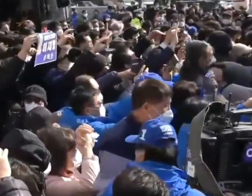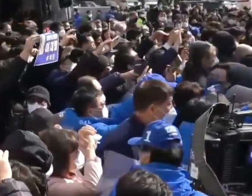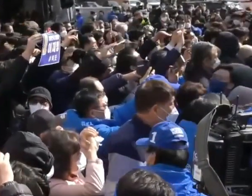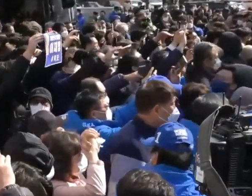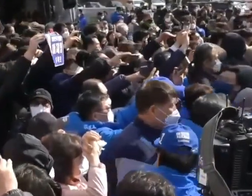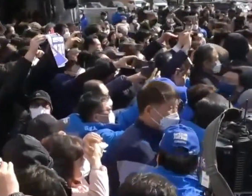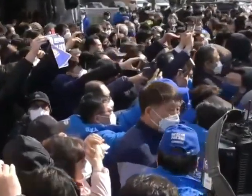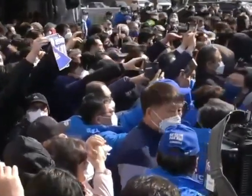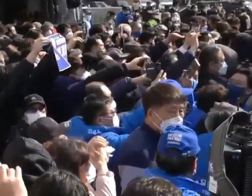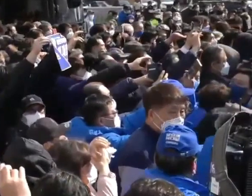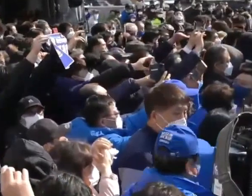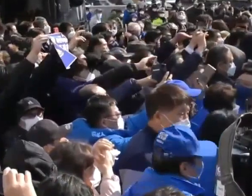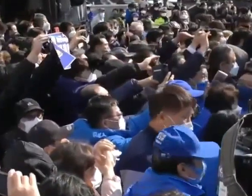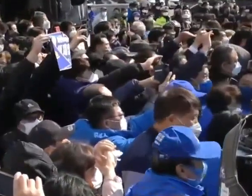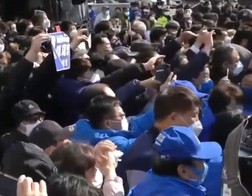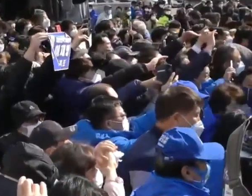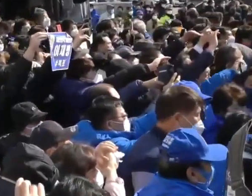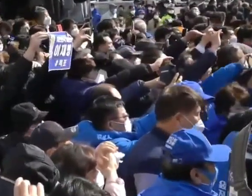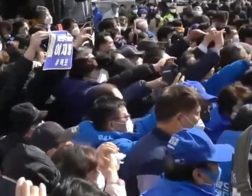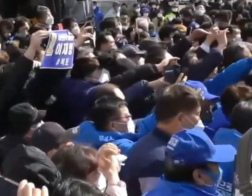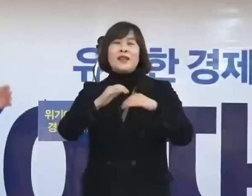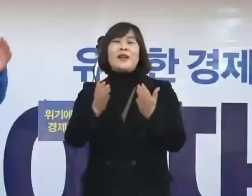그